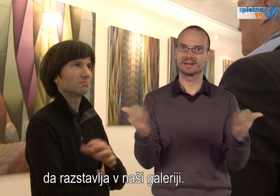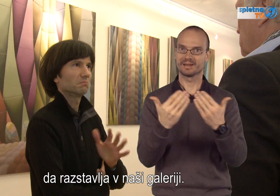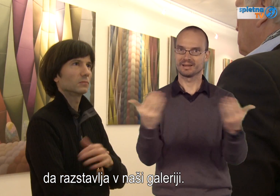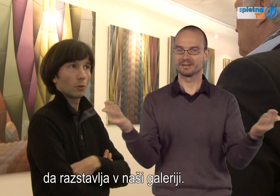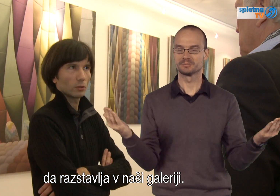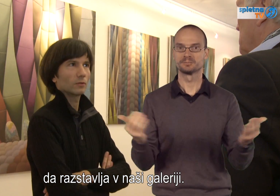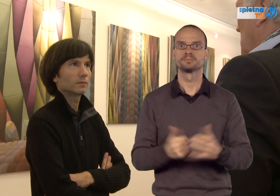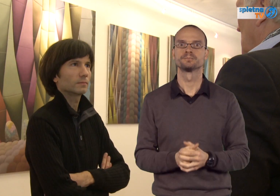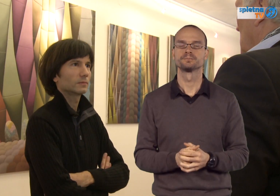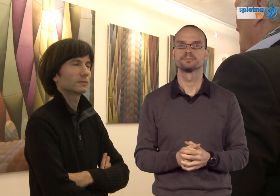galeriji.